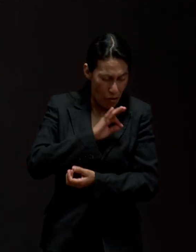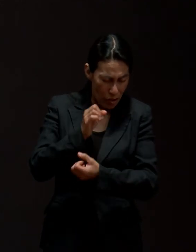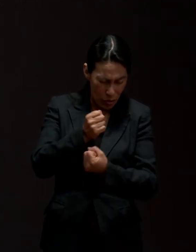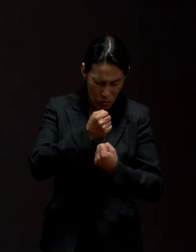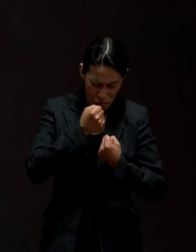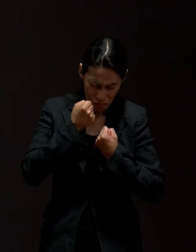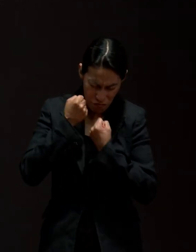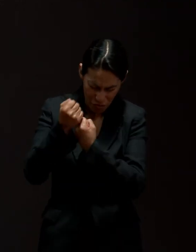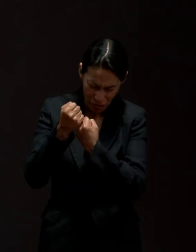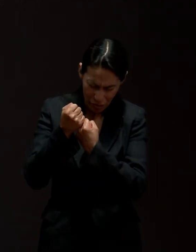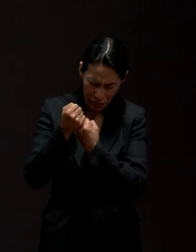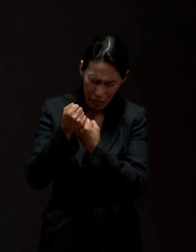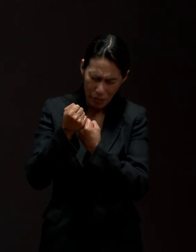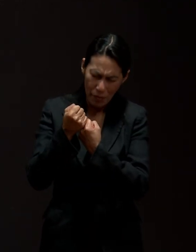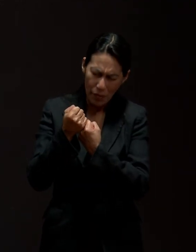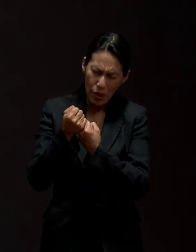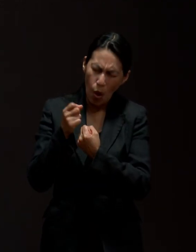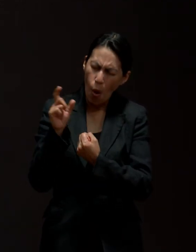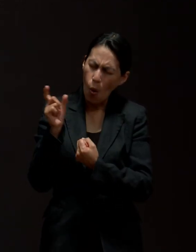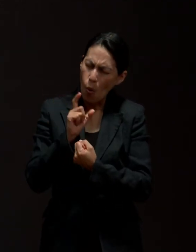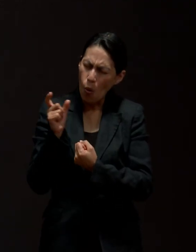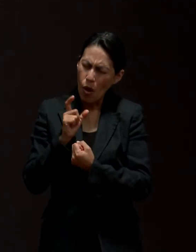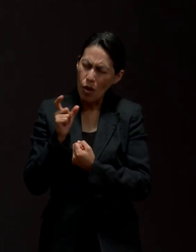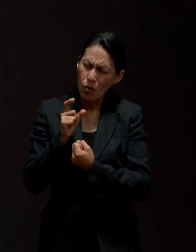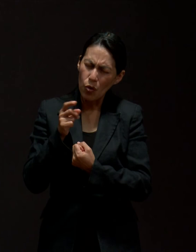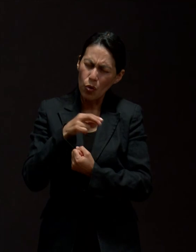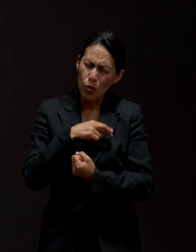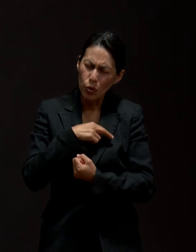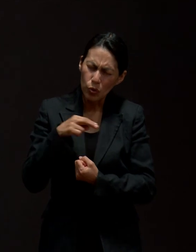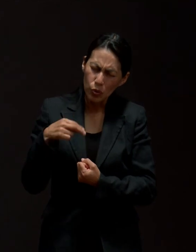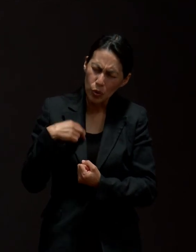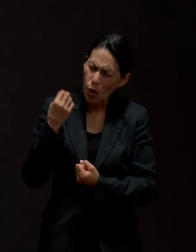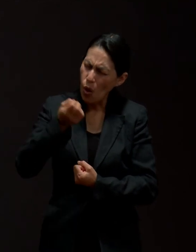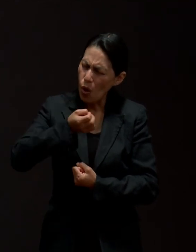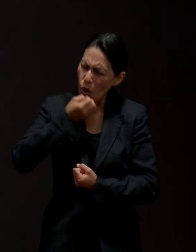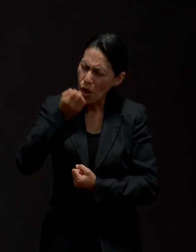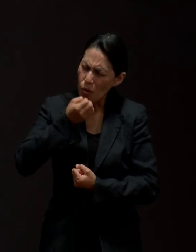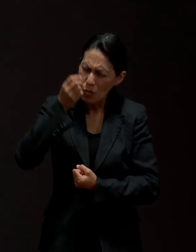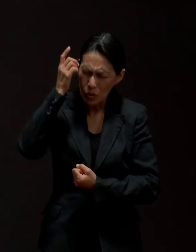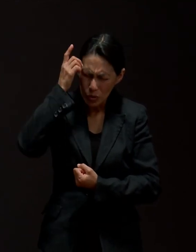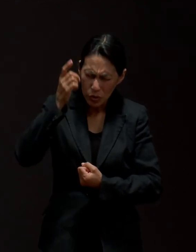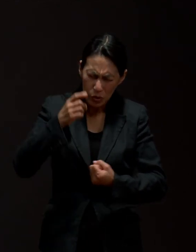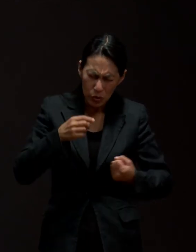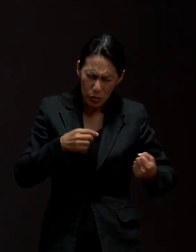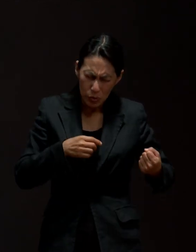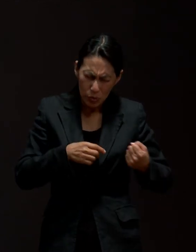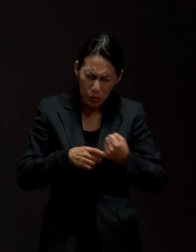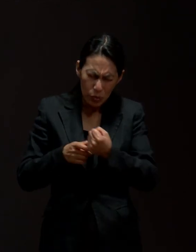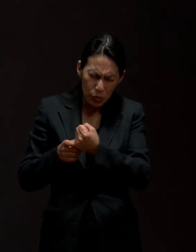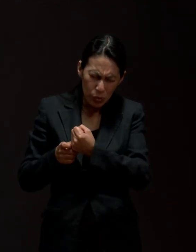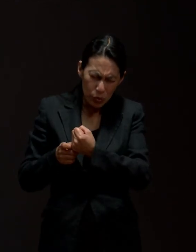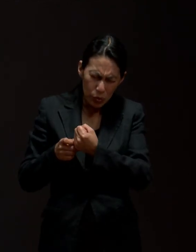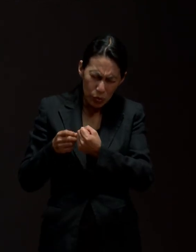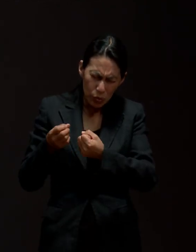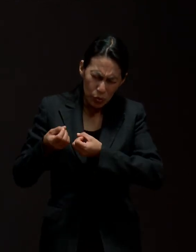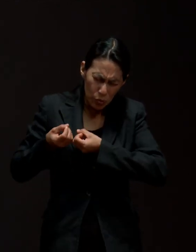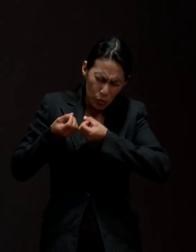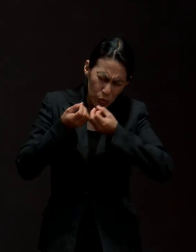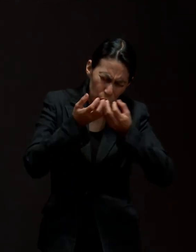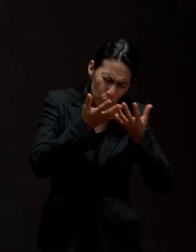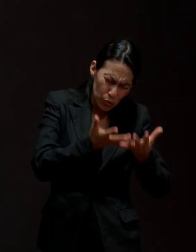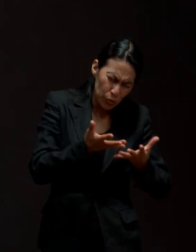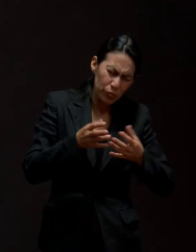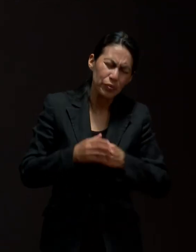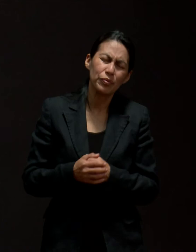y al orar movemos el brazo del Omnipotente. Amén. Señor, te suplicamos